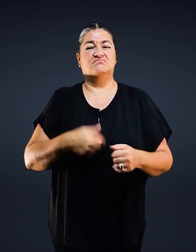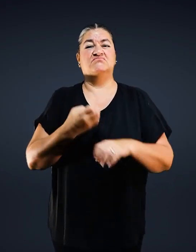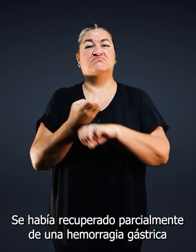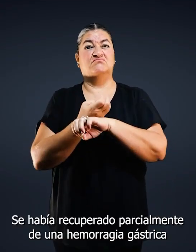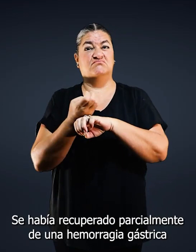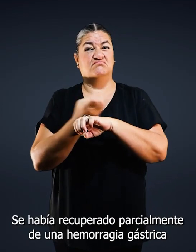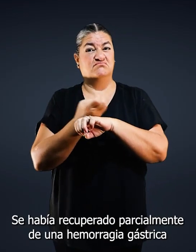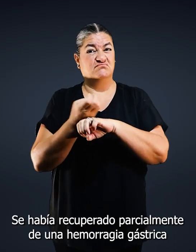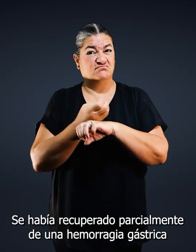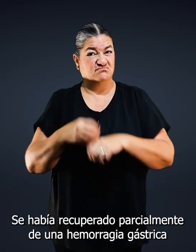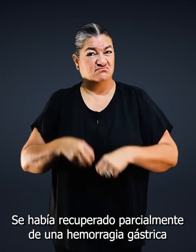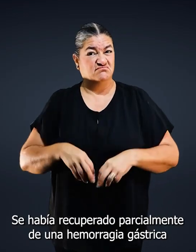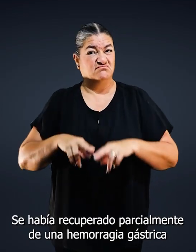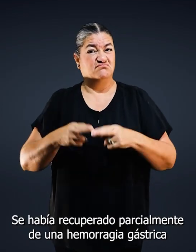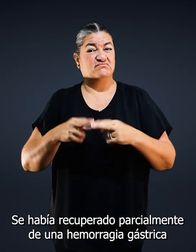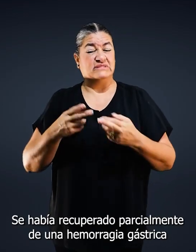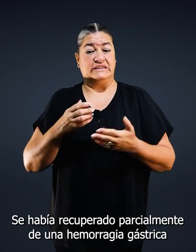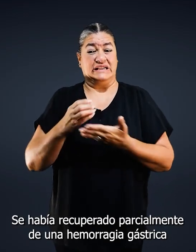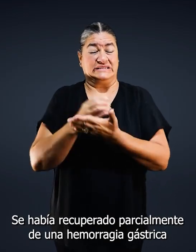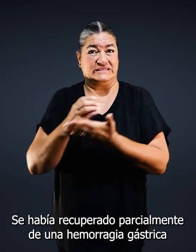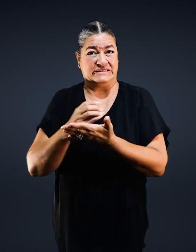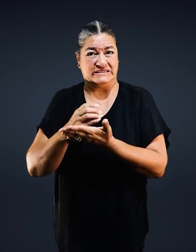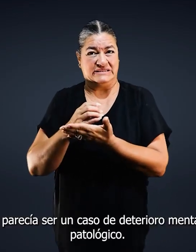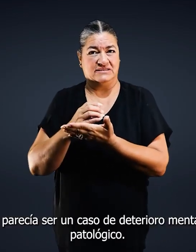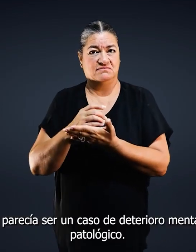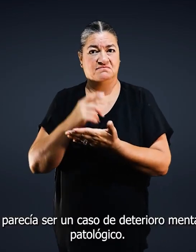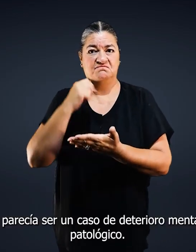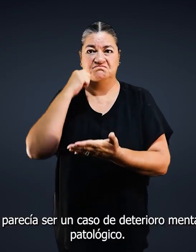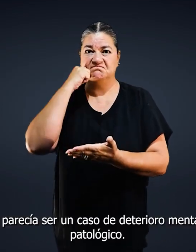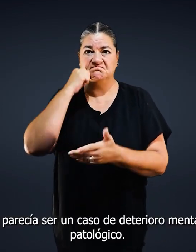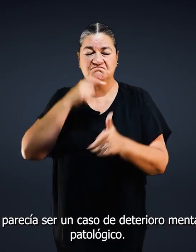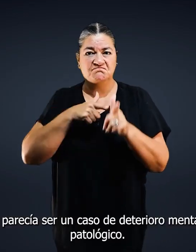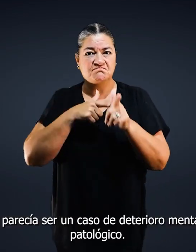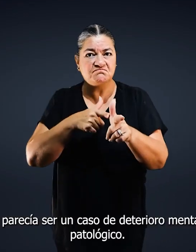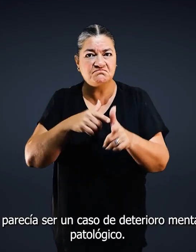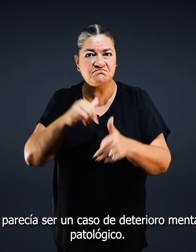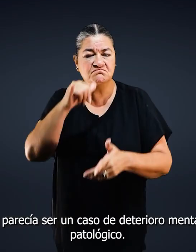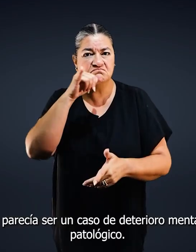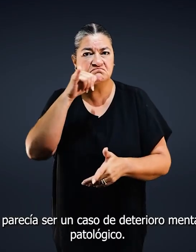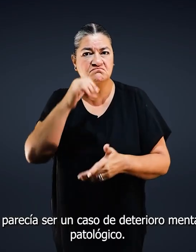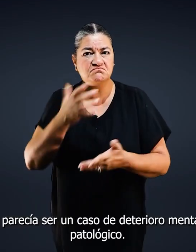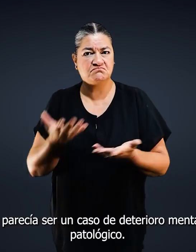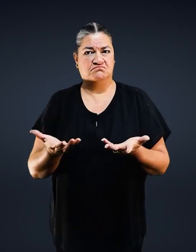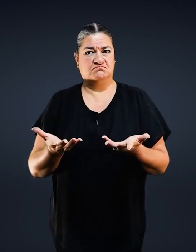Se había recuperado parcialmente de una hemorragia gástrica y parecía ser un caso de deterioro mental patológico.